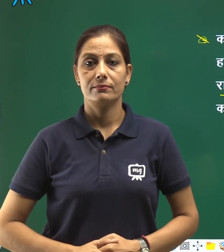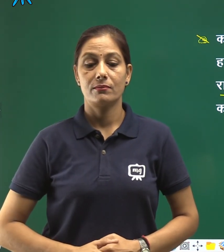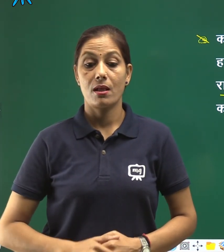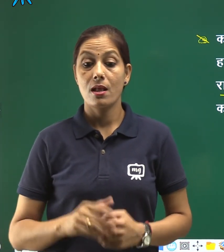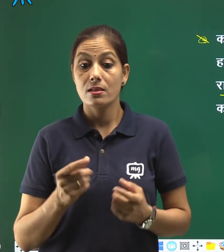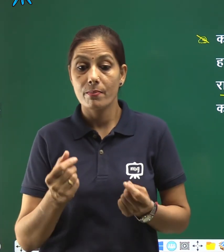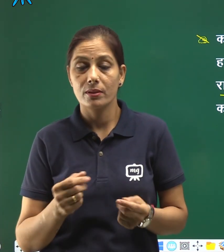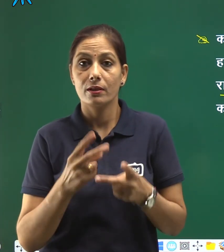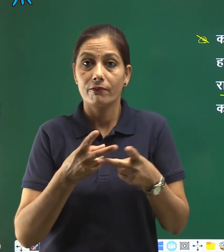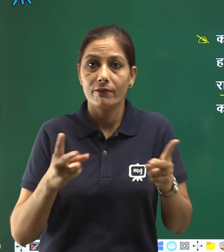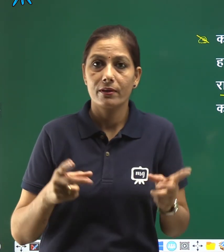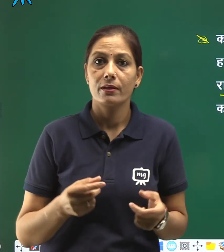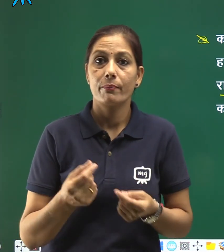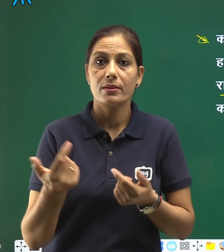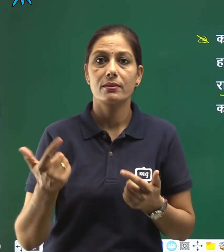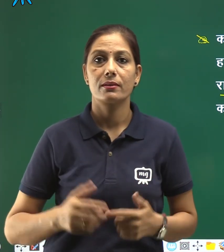संपत्तियों का